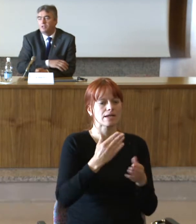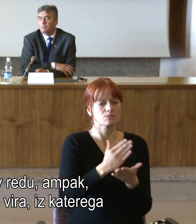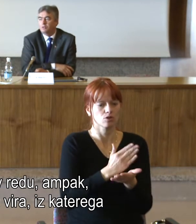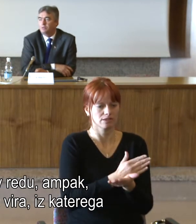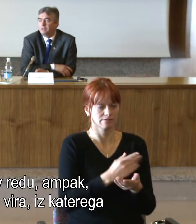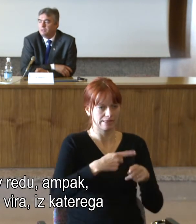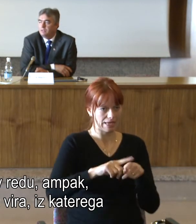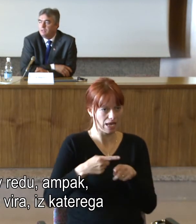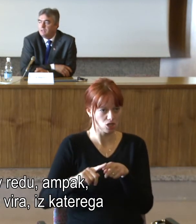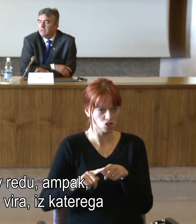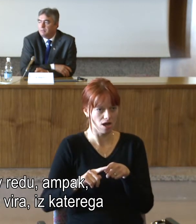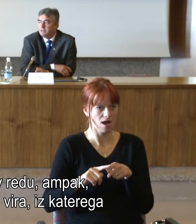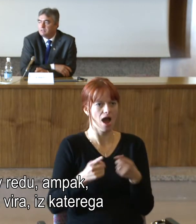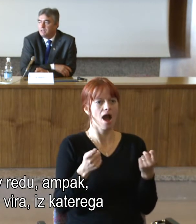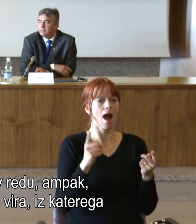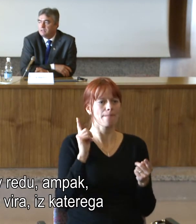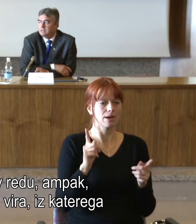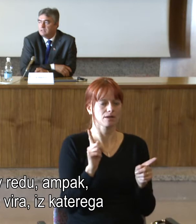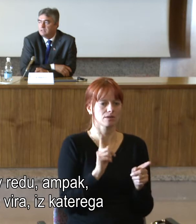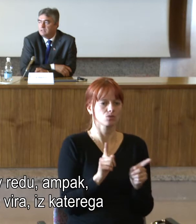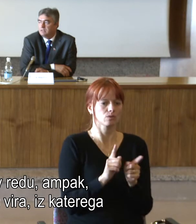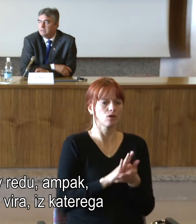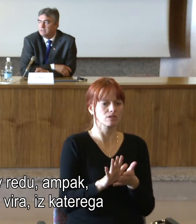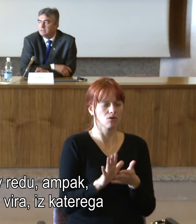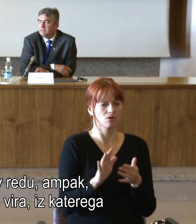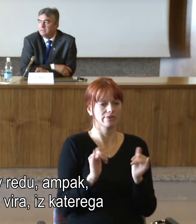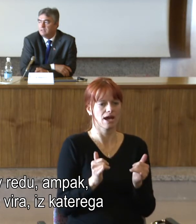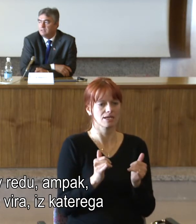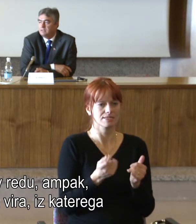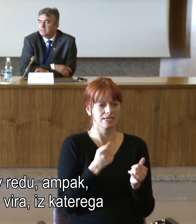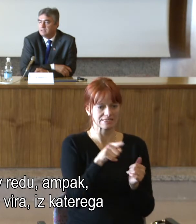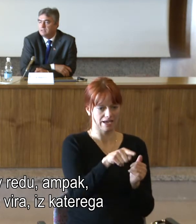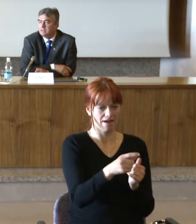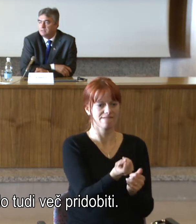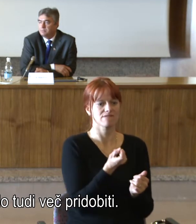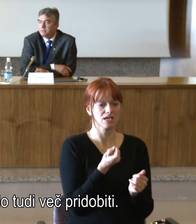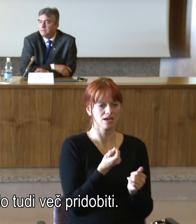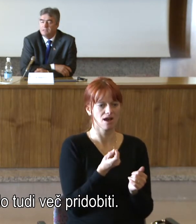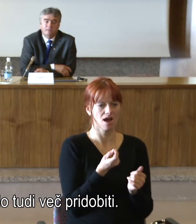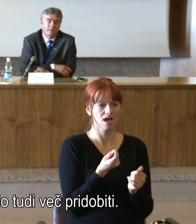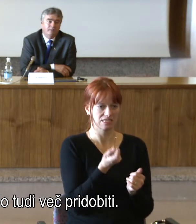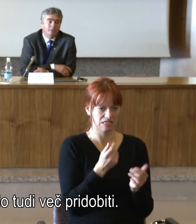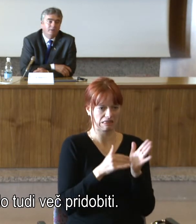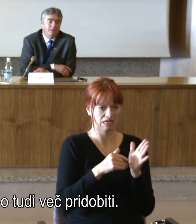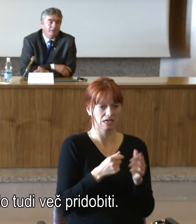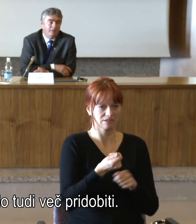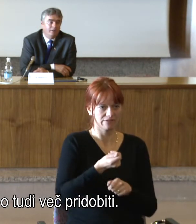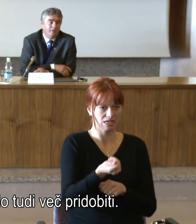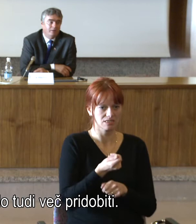vem, če bi to bilo v redu, ampak enostavno, da se iz tega vira, iz katerega se potem financirate,